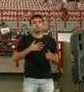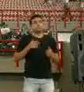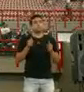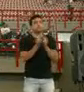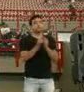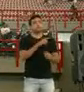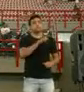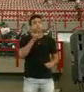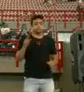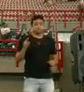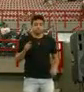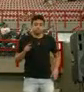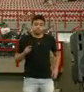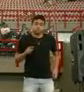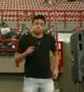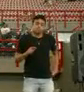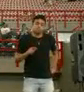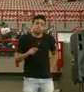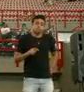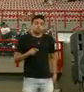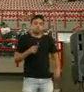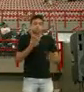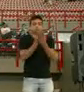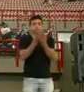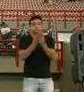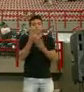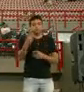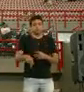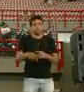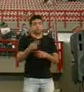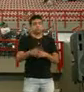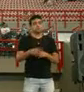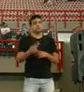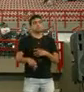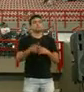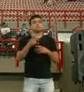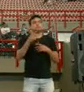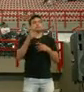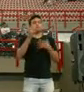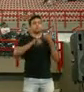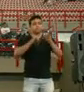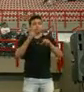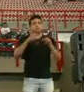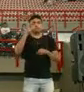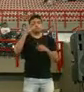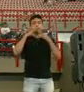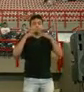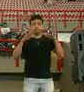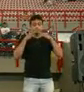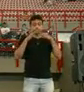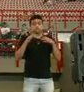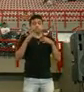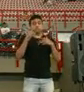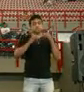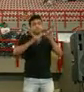aqui com vocês para nossa aula de Química, Ciências da Natureza, a parte de